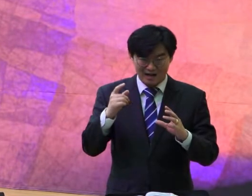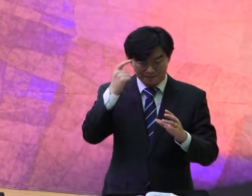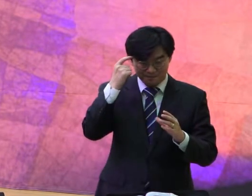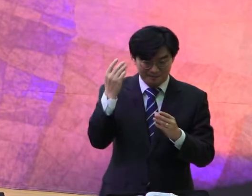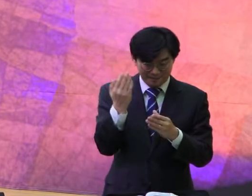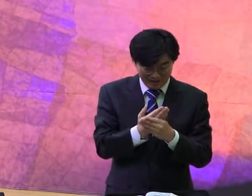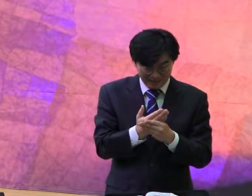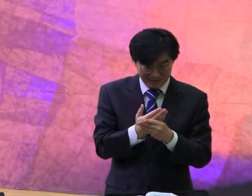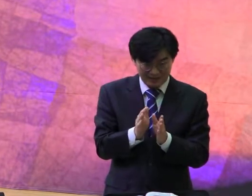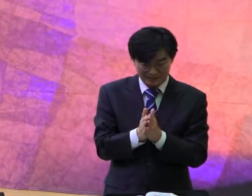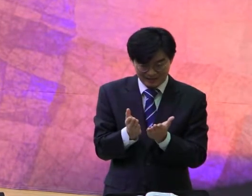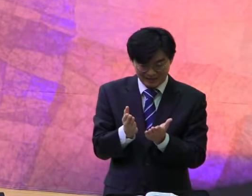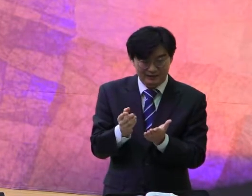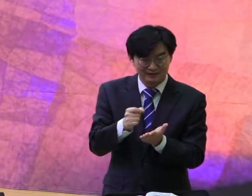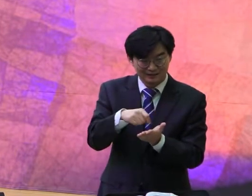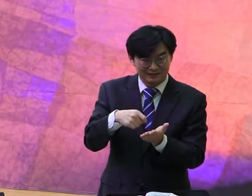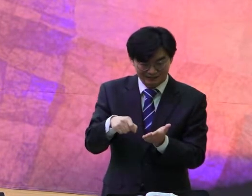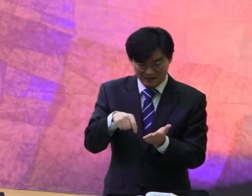이야기하는 부분이 있습니다.